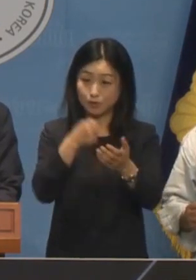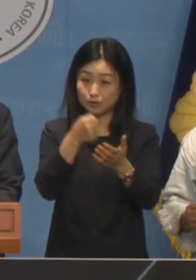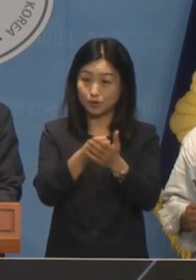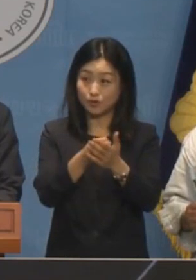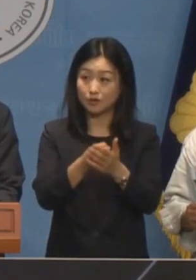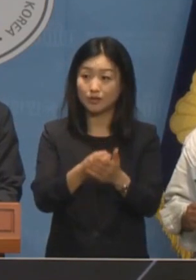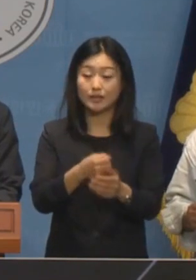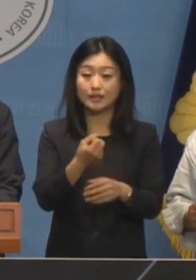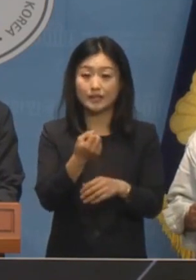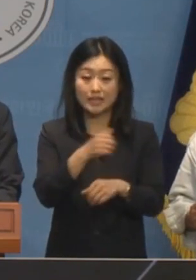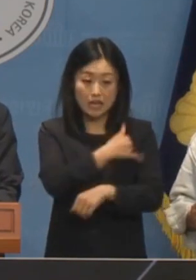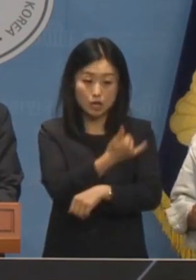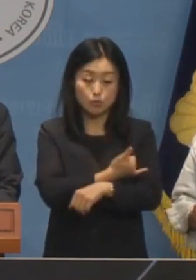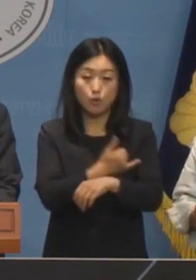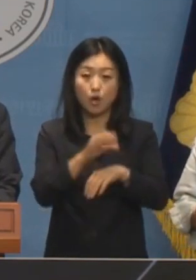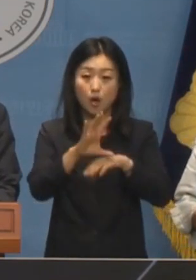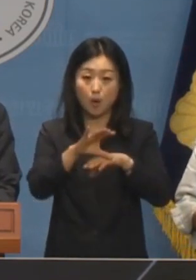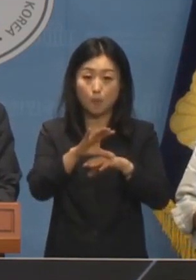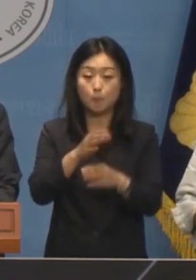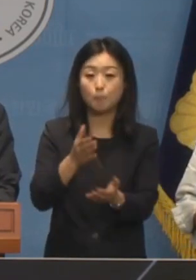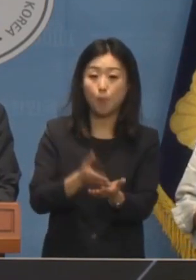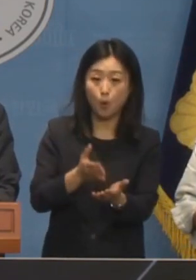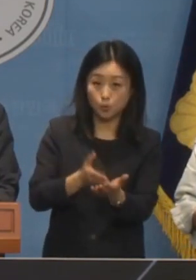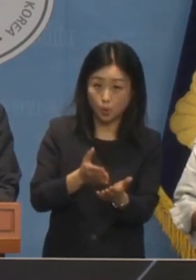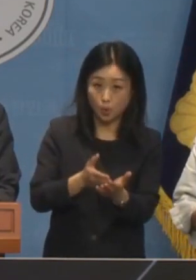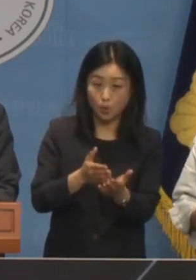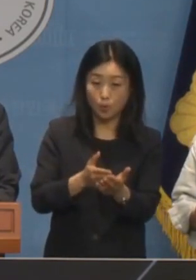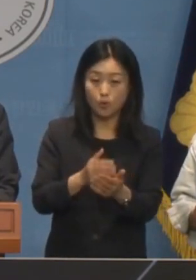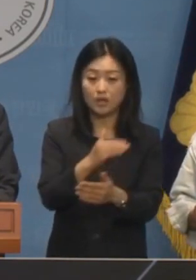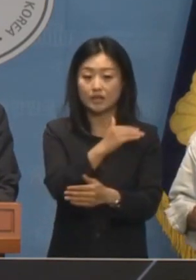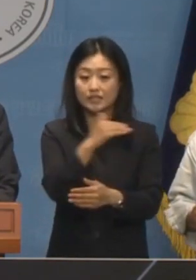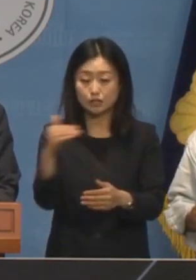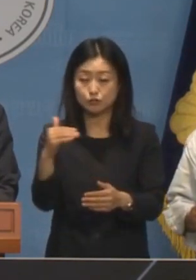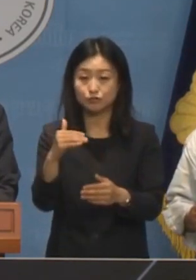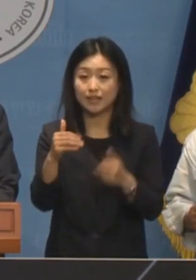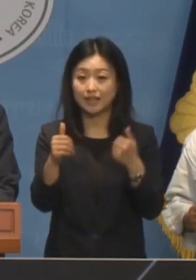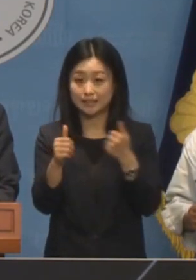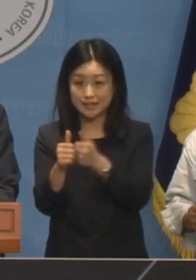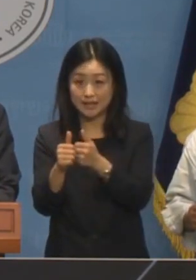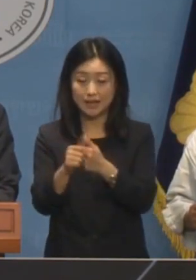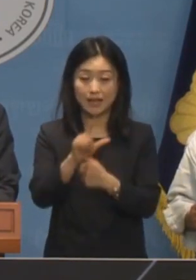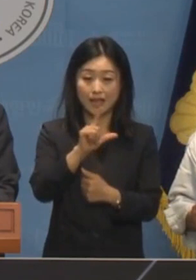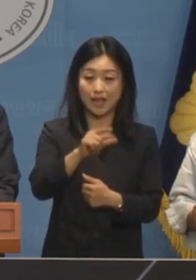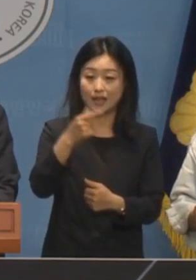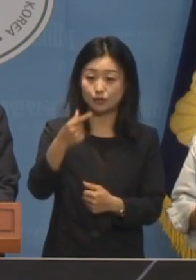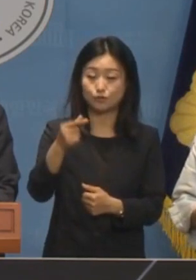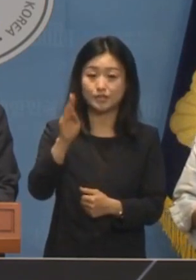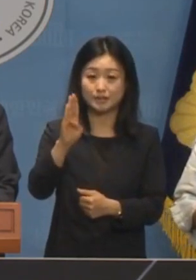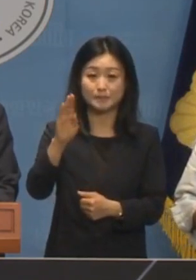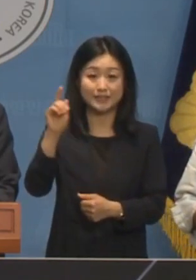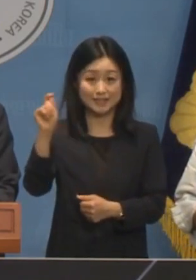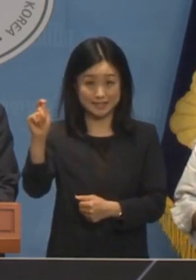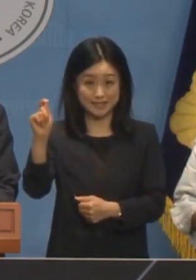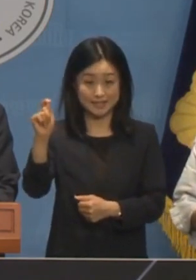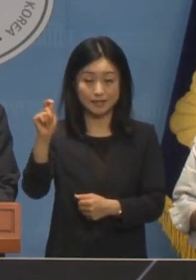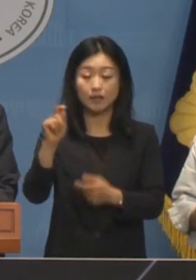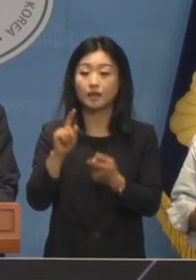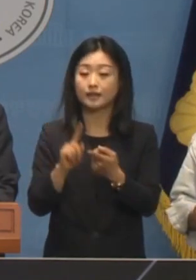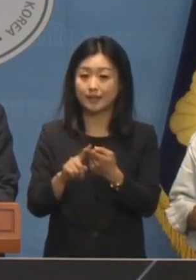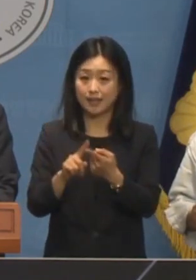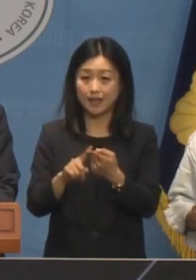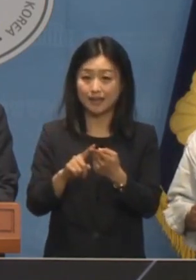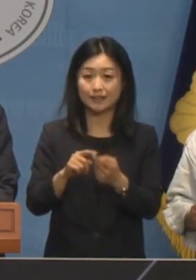준칙 하에서 언론이 일방향으로 성소수자들, LGBT들, 외국인들에 대한